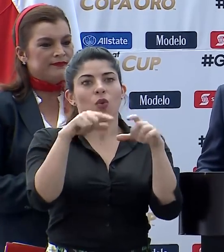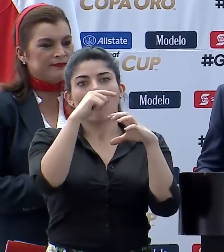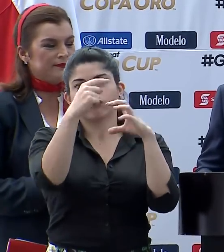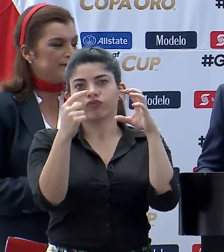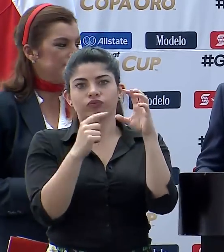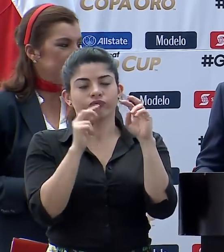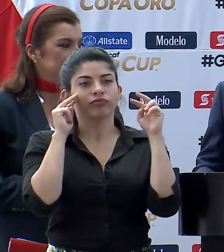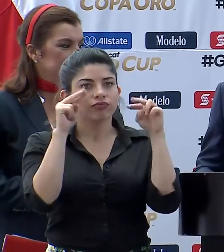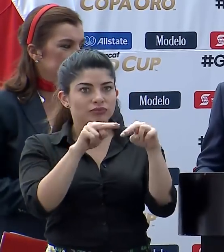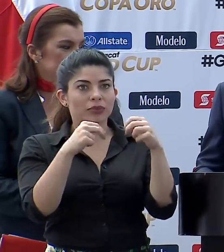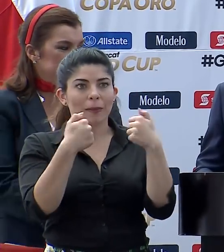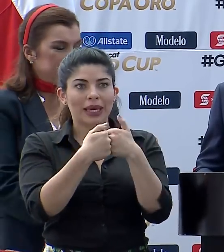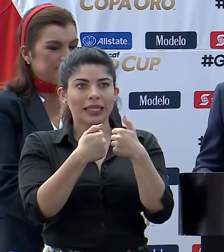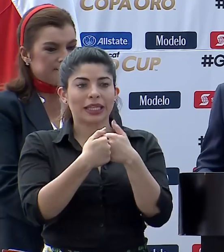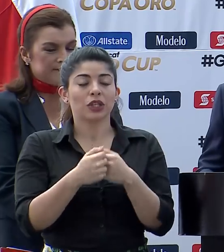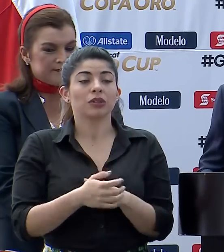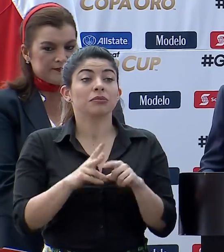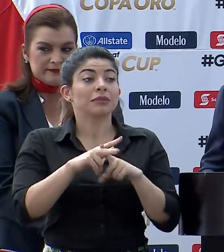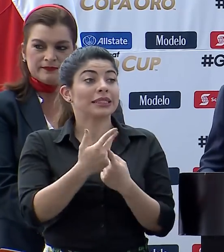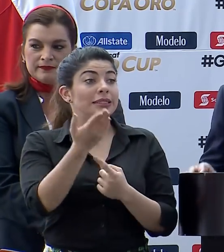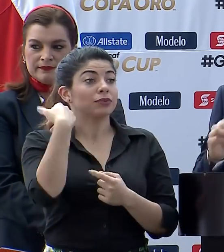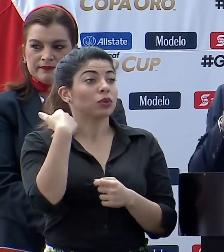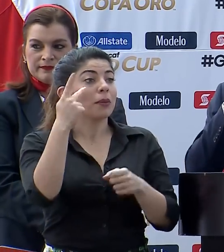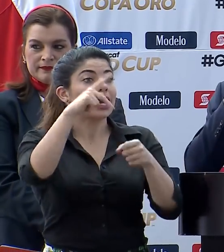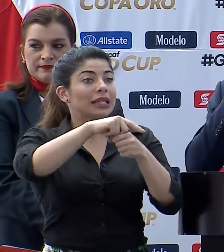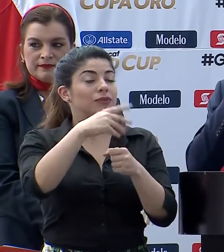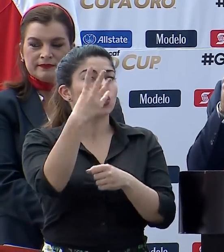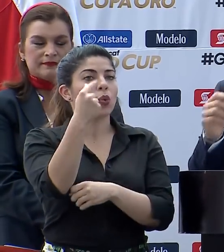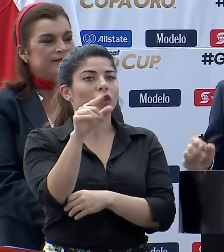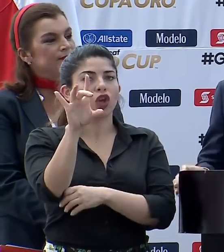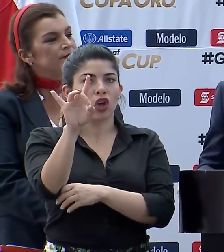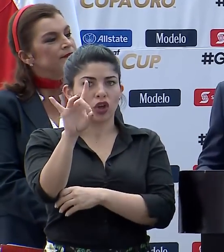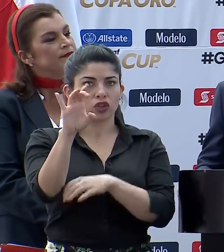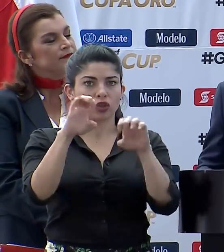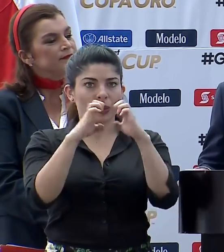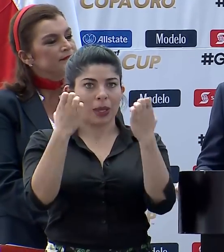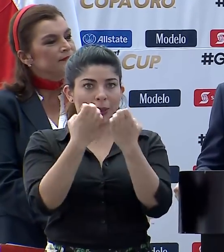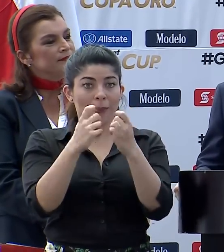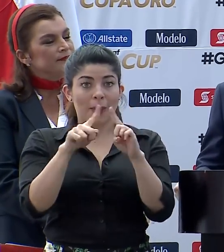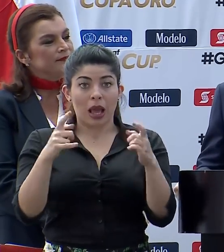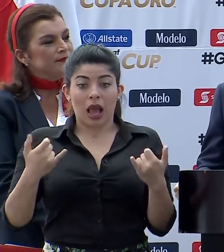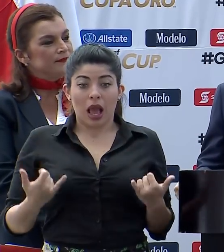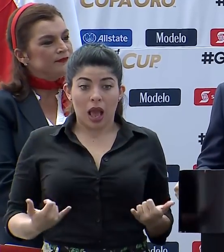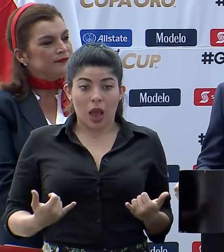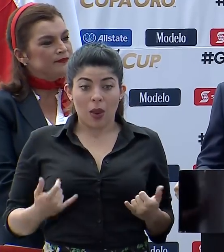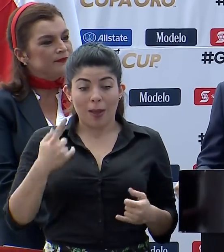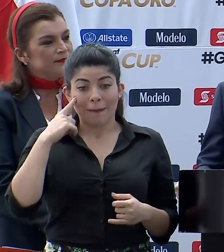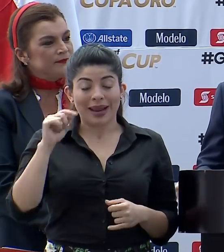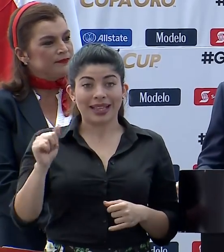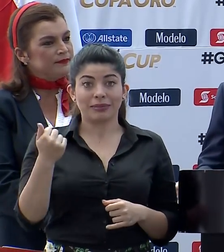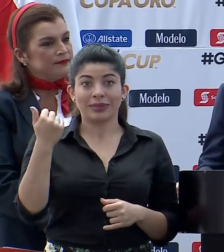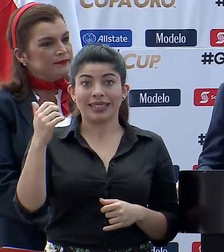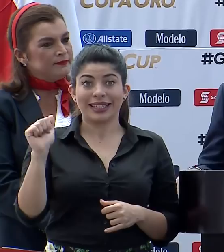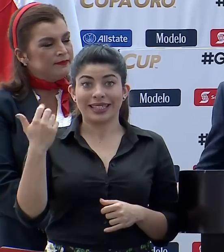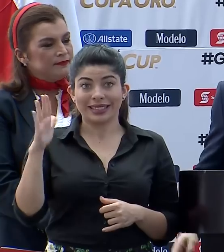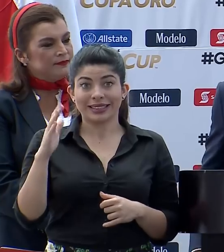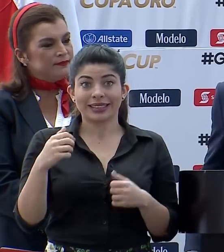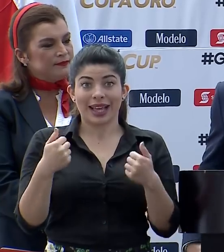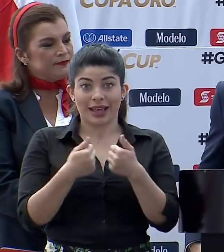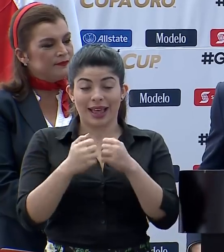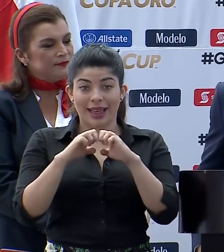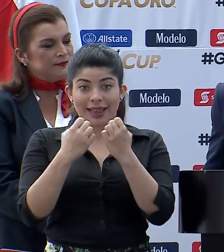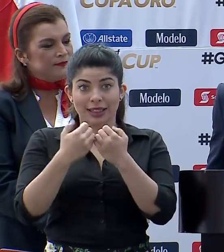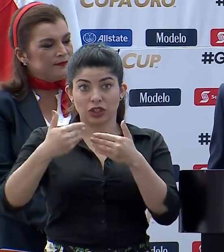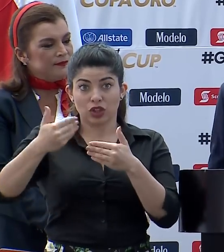mundo. Inicialmente participaban 8 equipos y ahora, para la 15ª edición, contaremos con